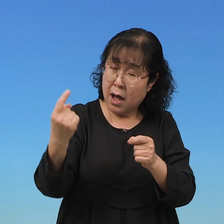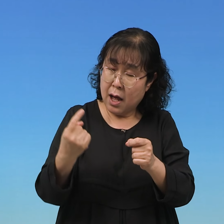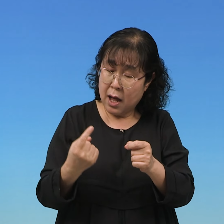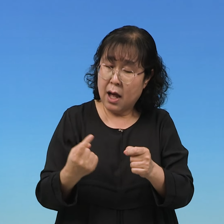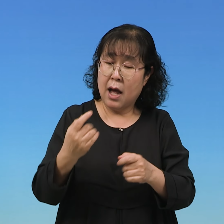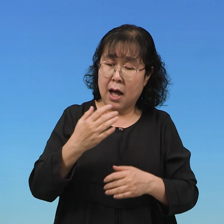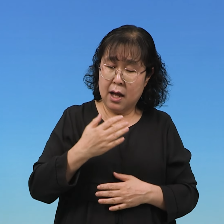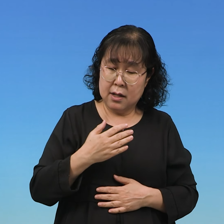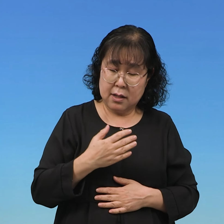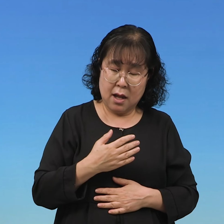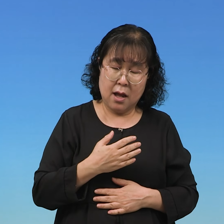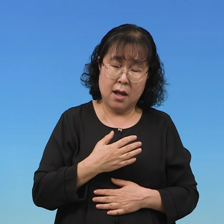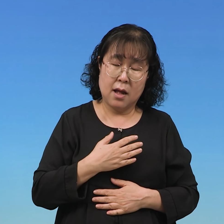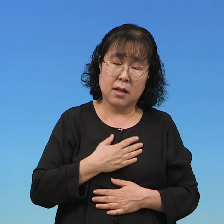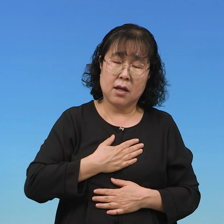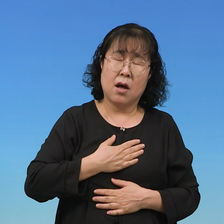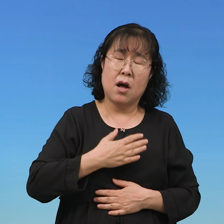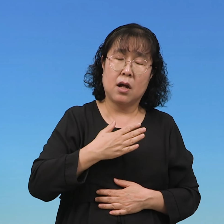나오라